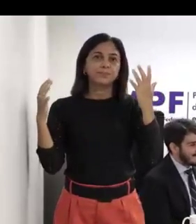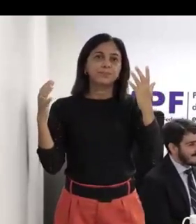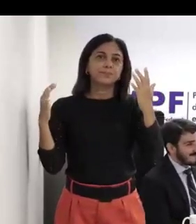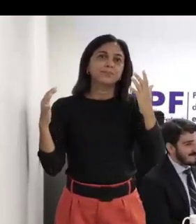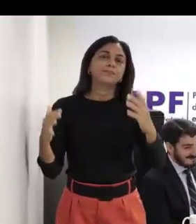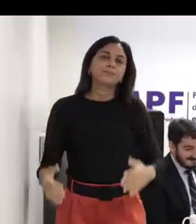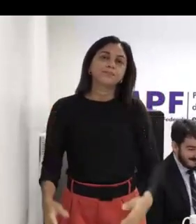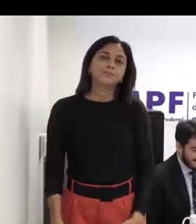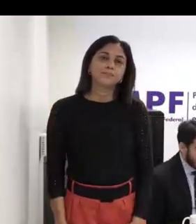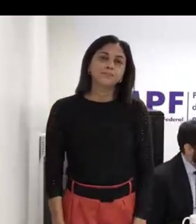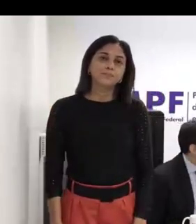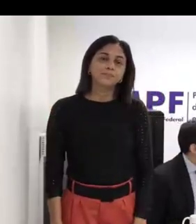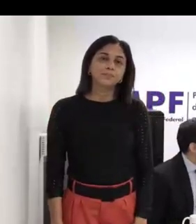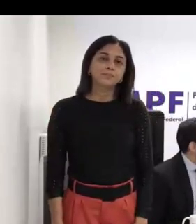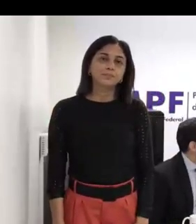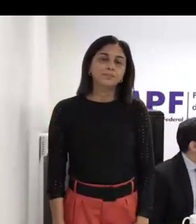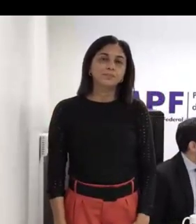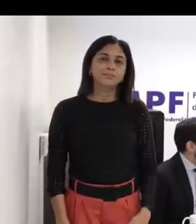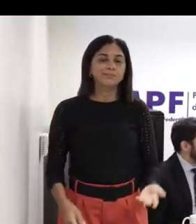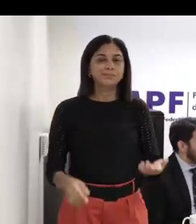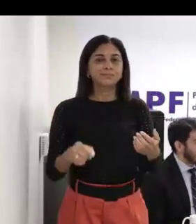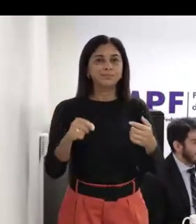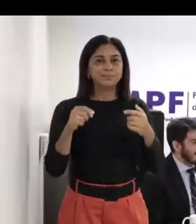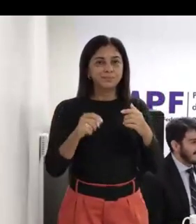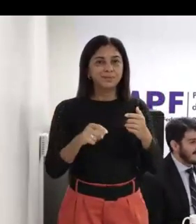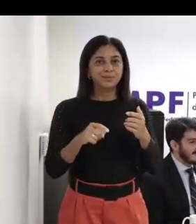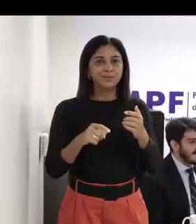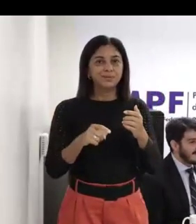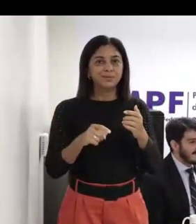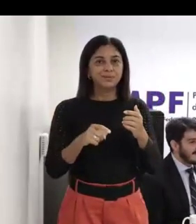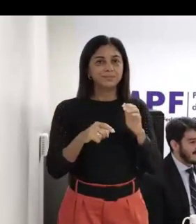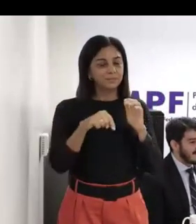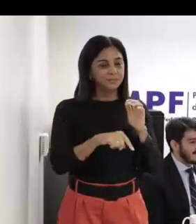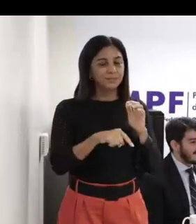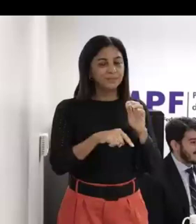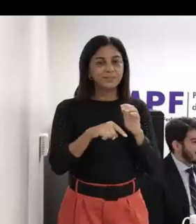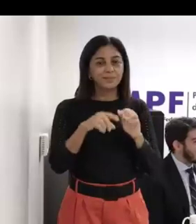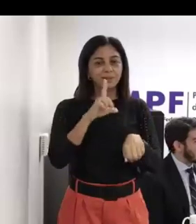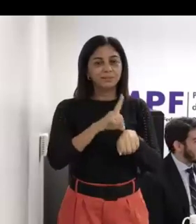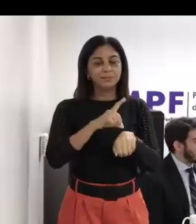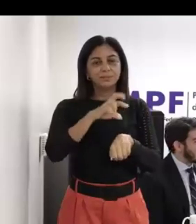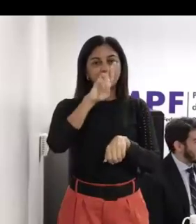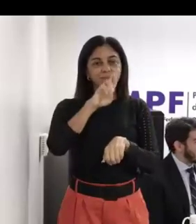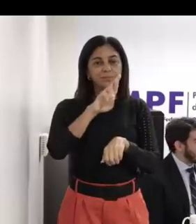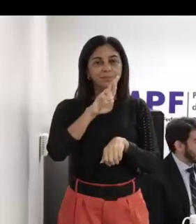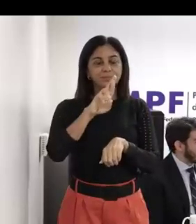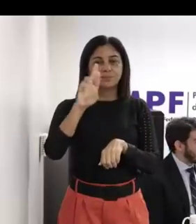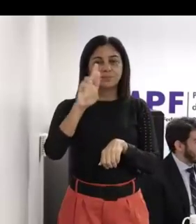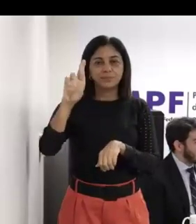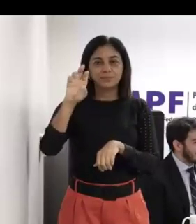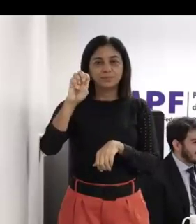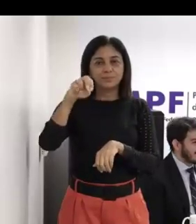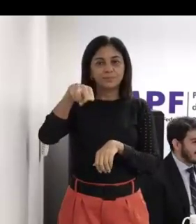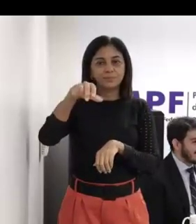Obrigada Gostaríamos ainda de registrar a presença da Dra Renata Valério Pinto Cardoso promotora de Justiça do